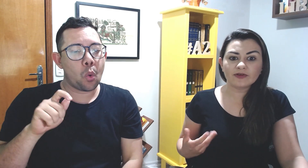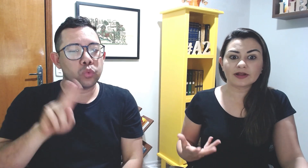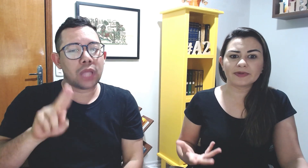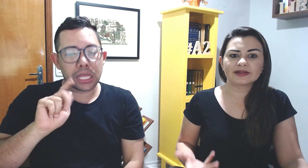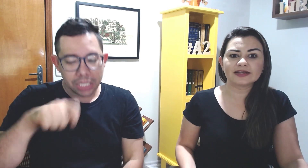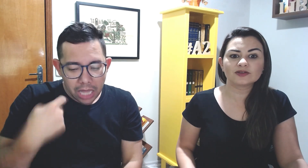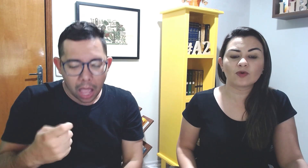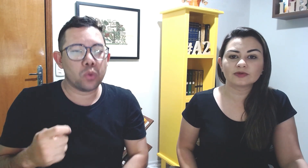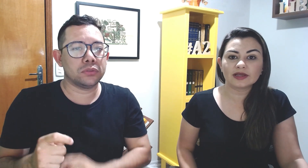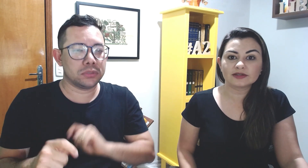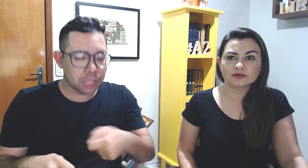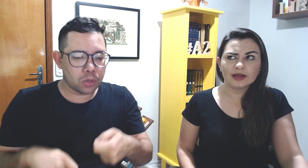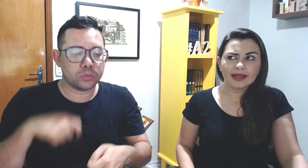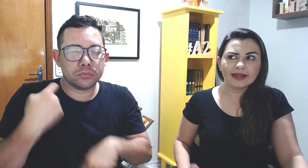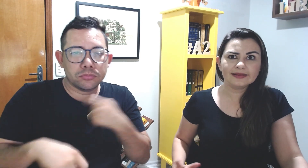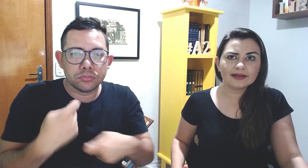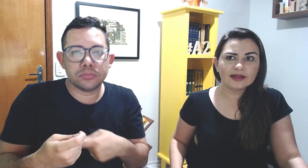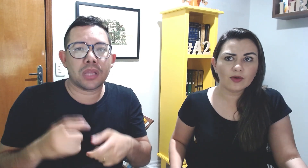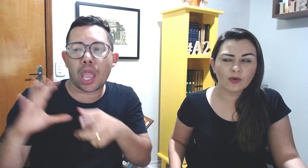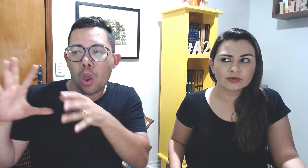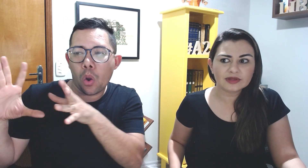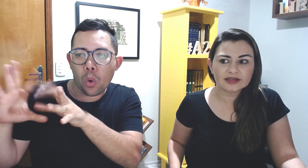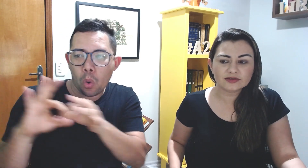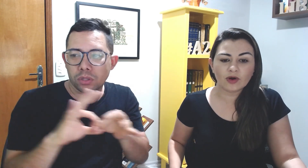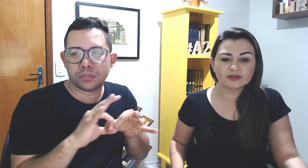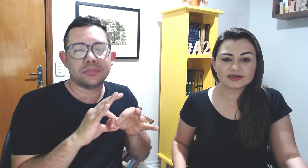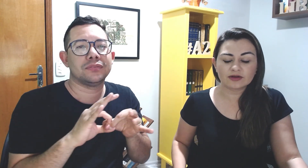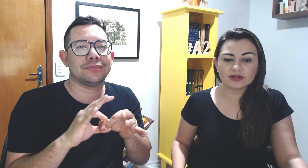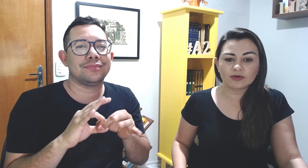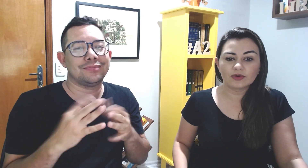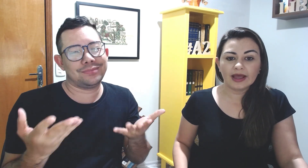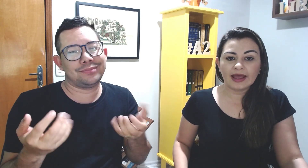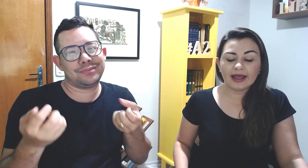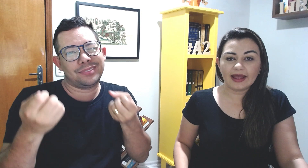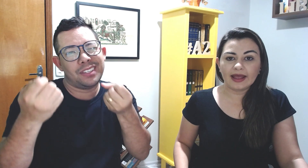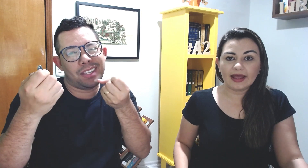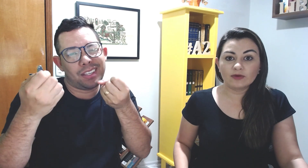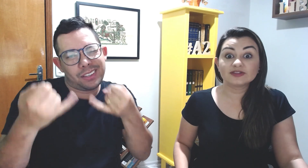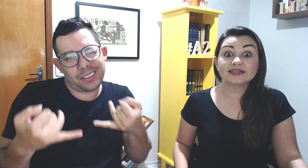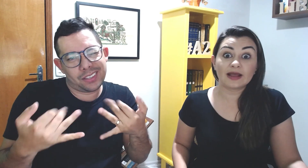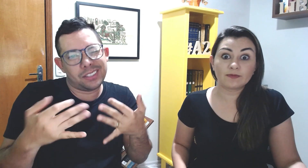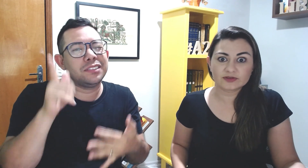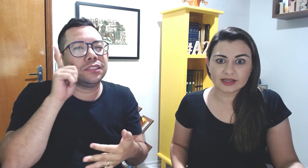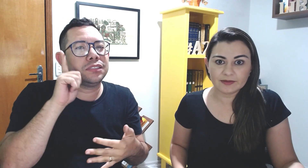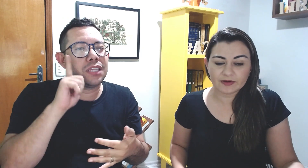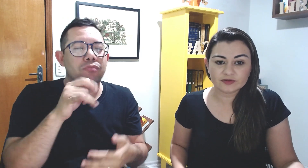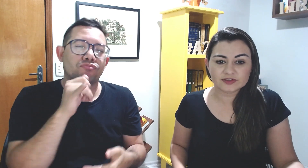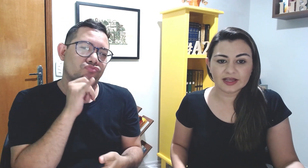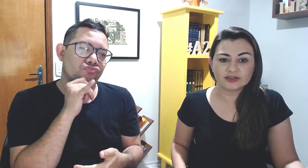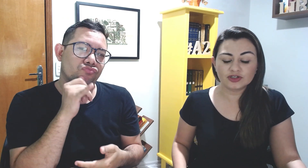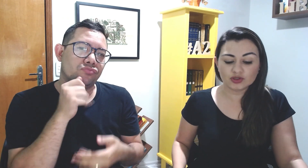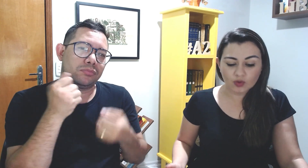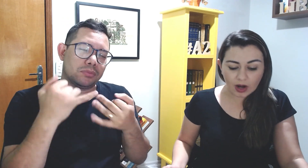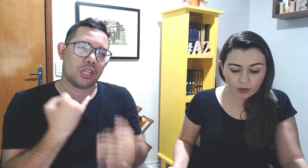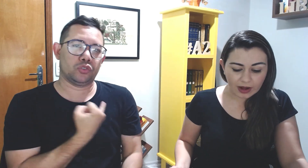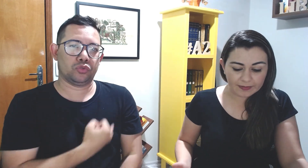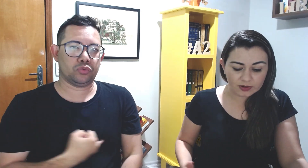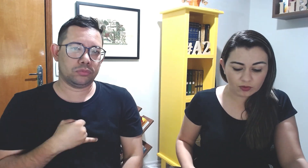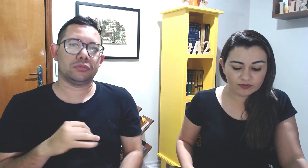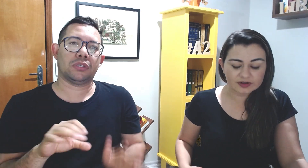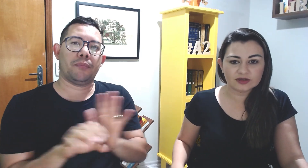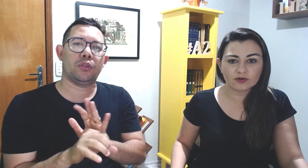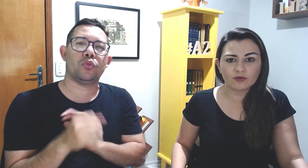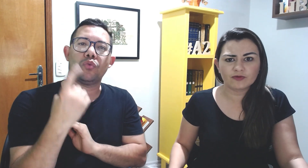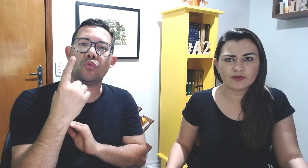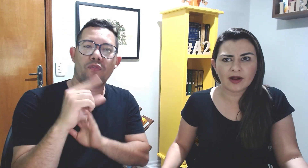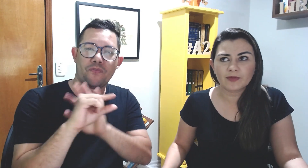como eu vou interpretar esse contexto, entender o contexto, igual o Gisele deu os exemplos aqui para vocês, de João, capítulo